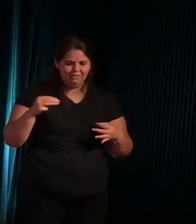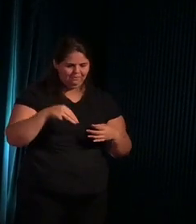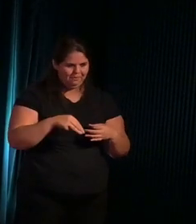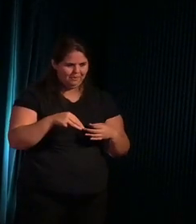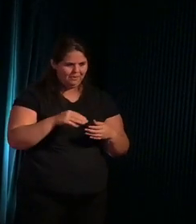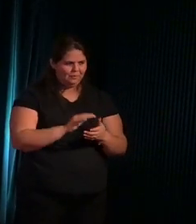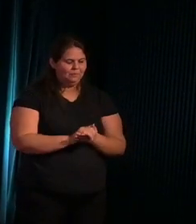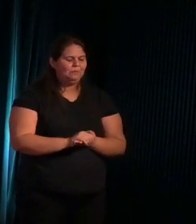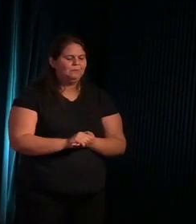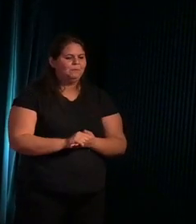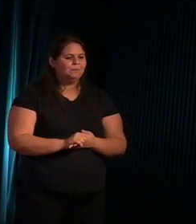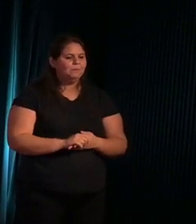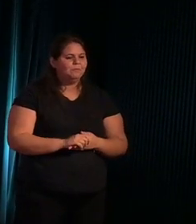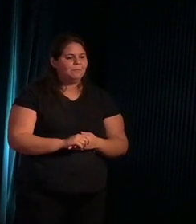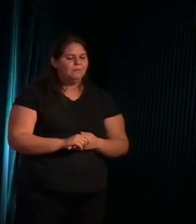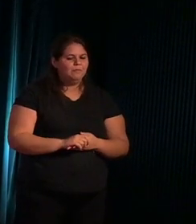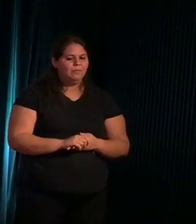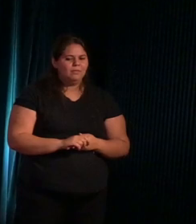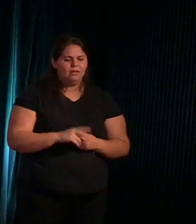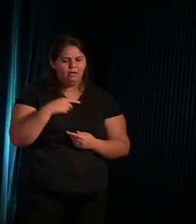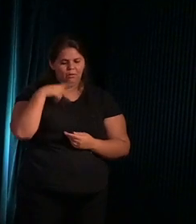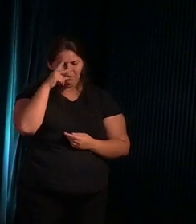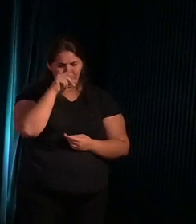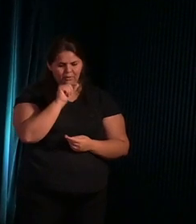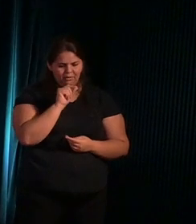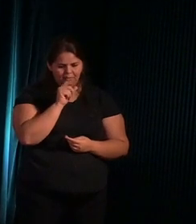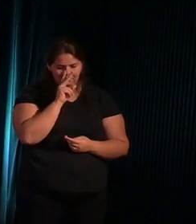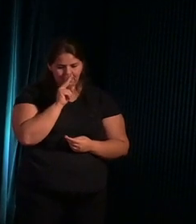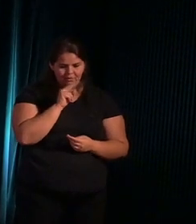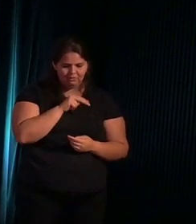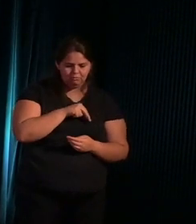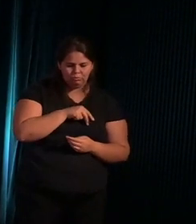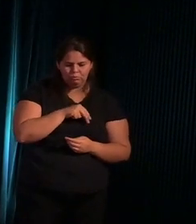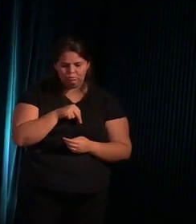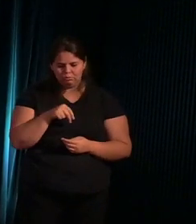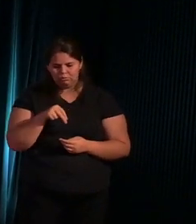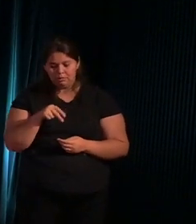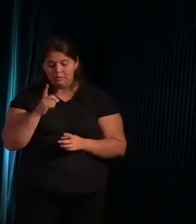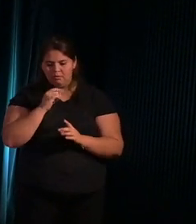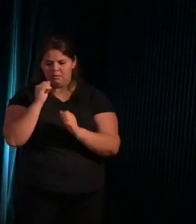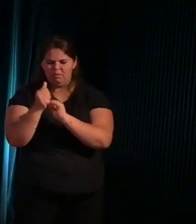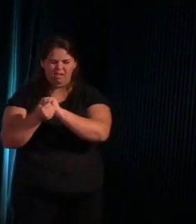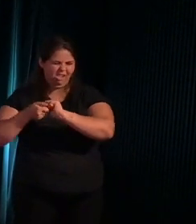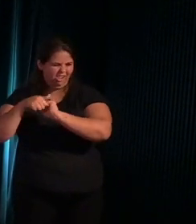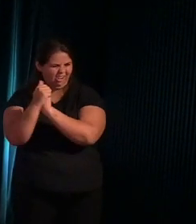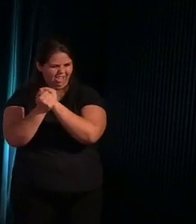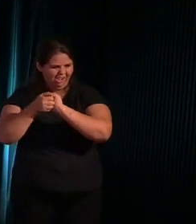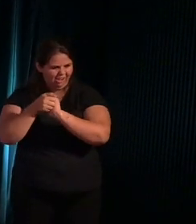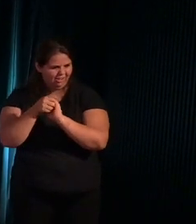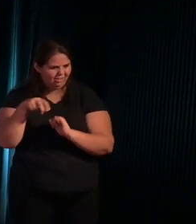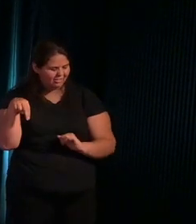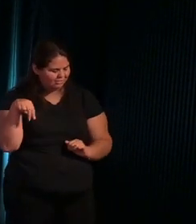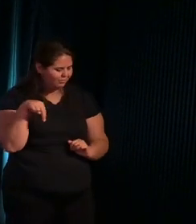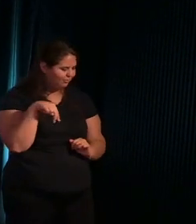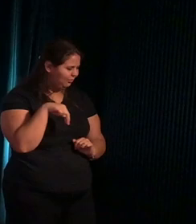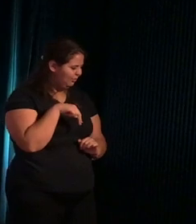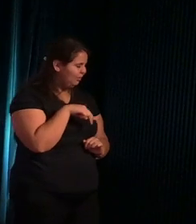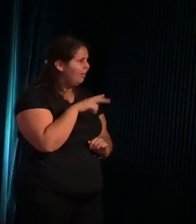que depois, né, eu andando esses 200 metros de volta, olhei para o céu,